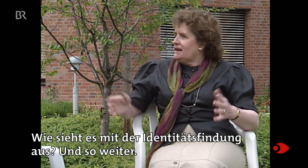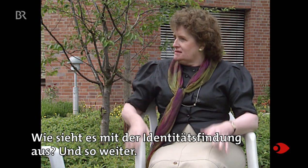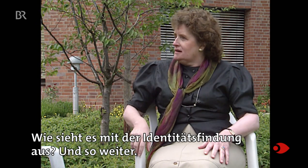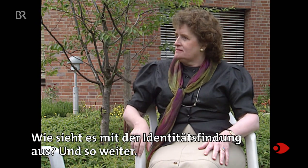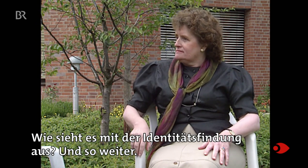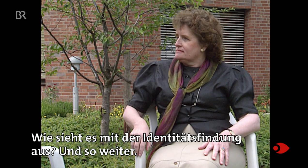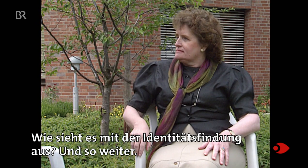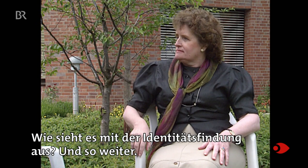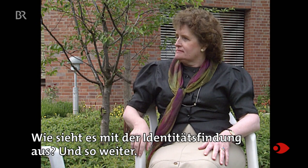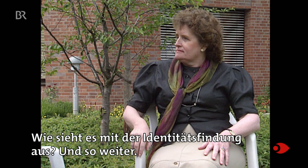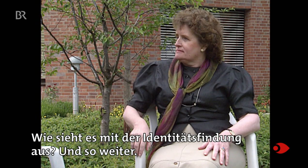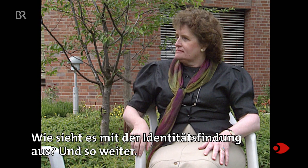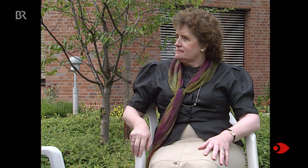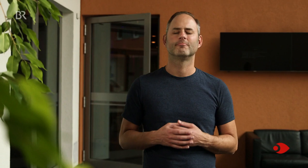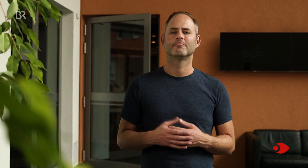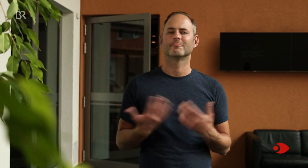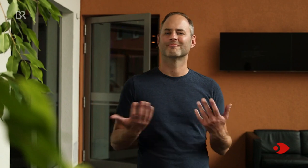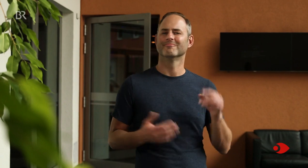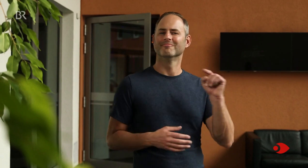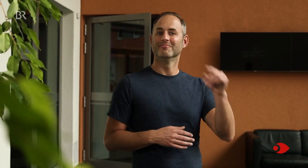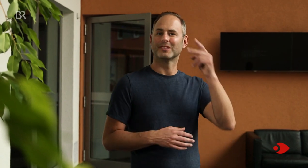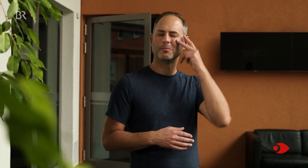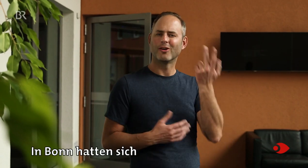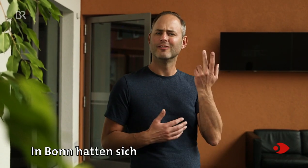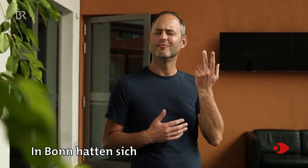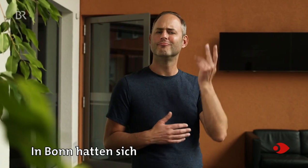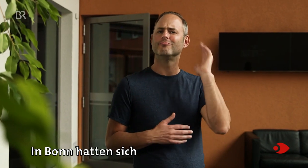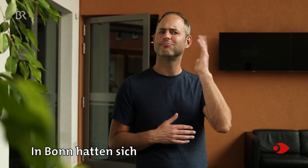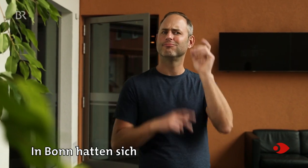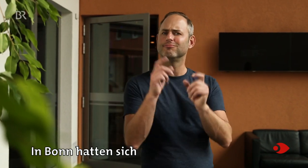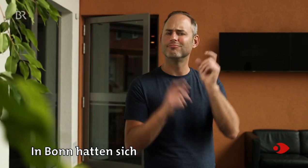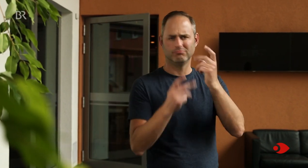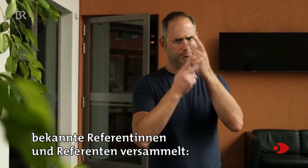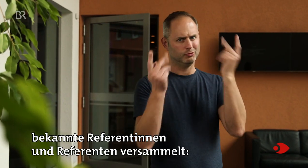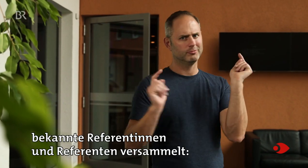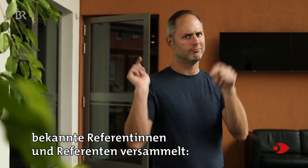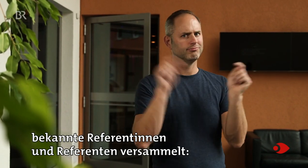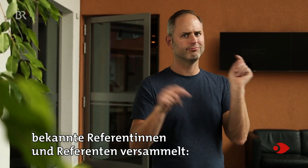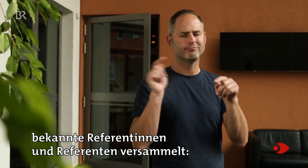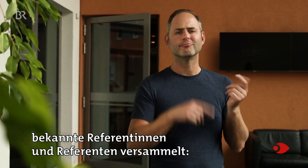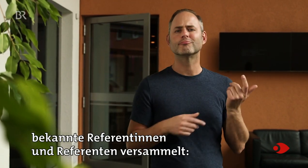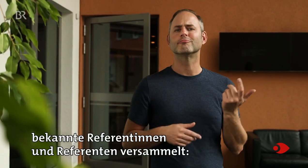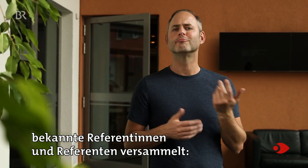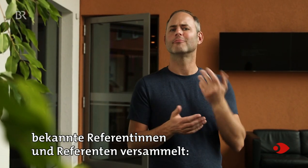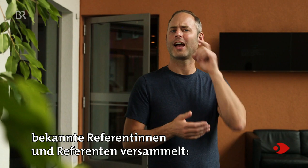Identitätsfindung aus und so weiter. In Bonn hatten sich bekannte Referentinnen und Referenten versammelt.